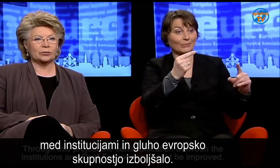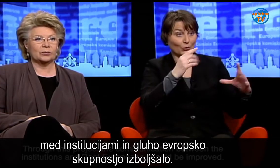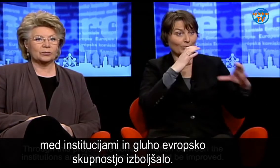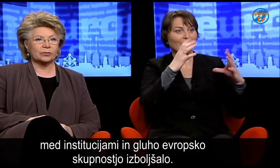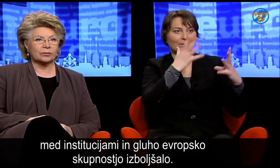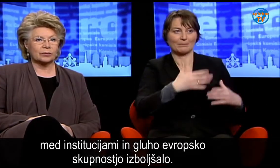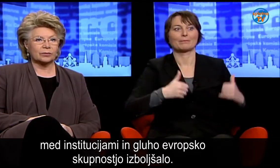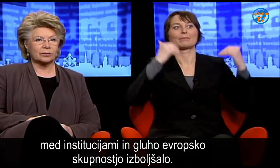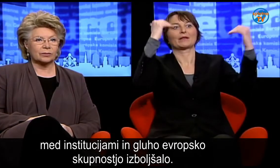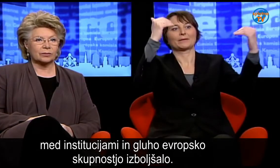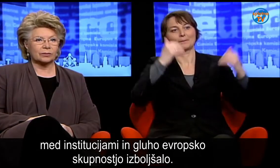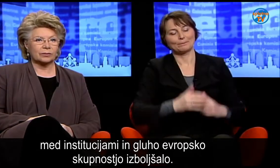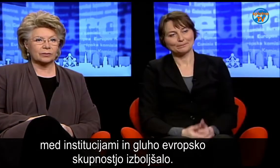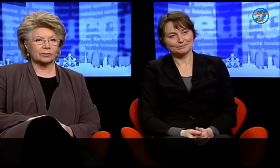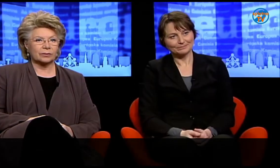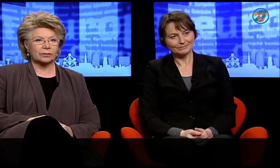werden.